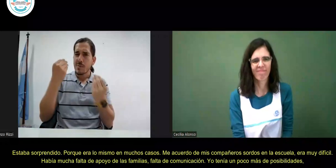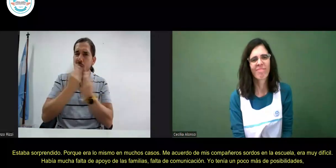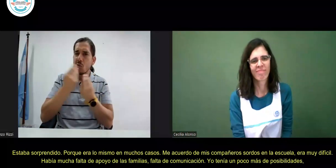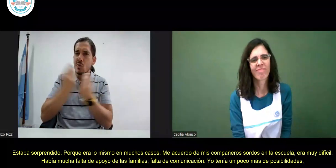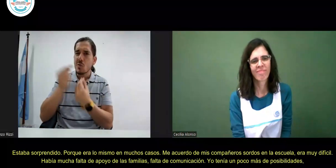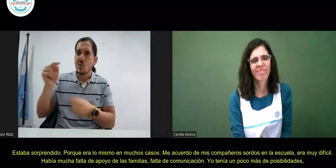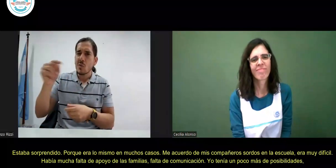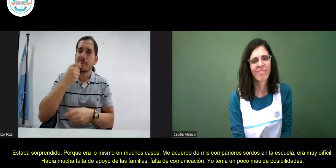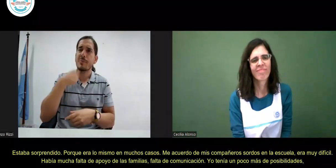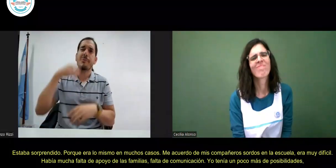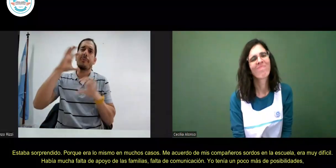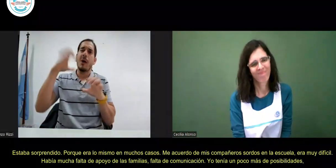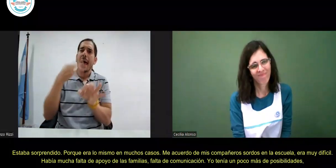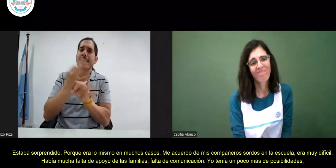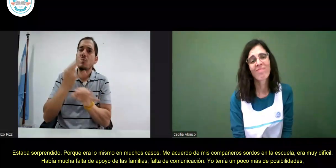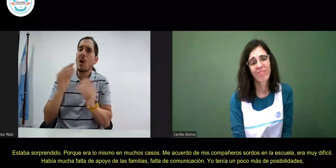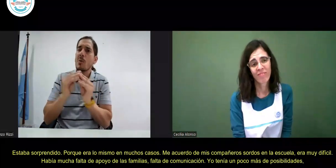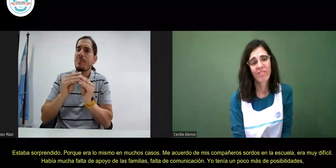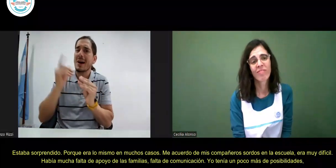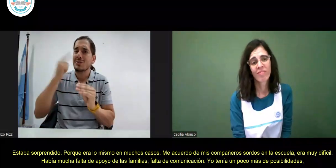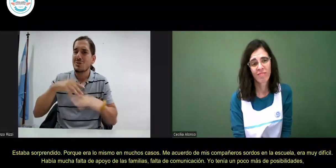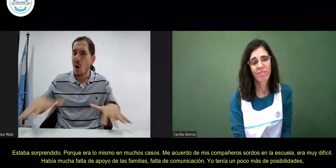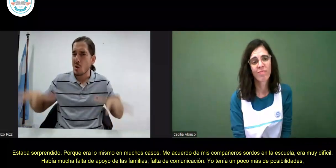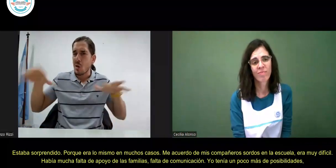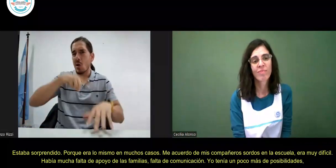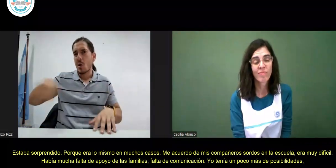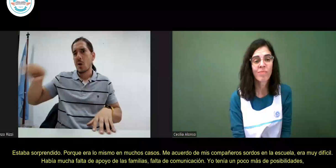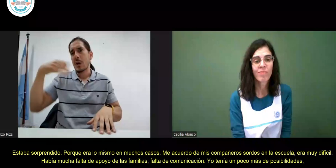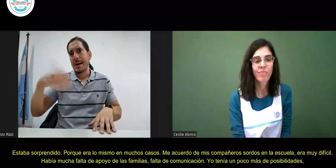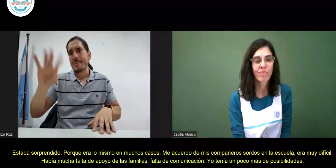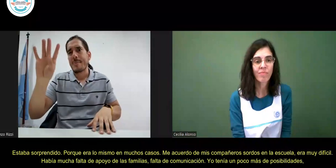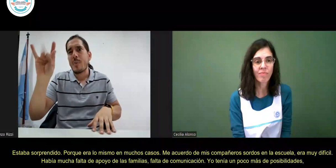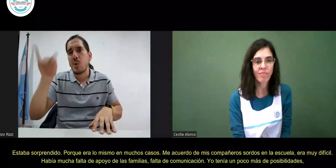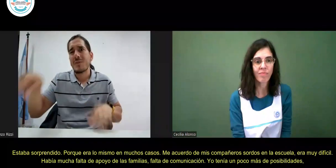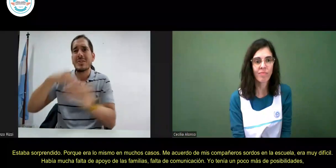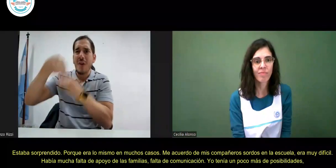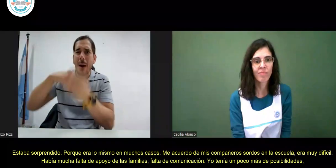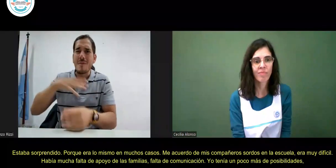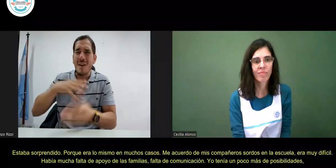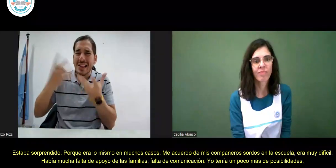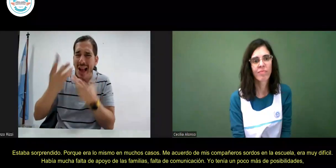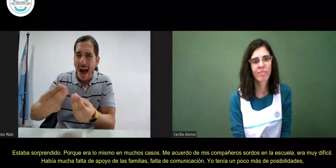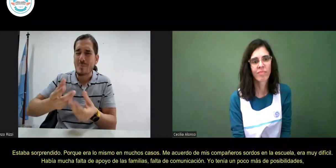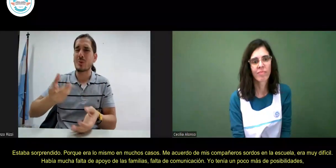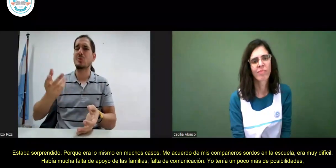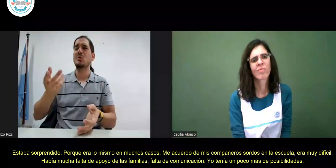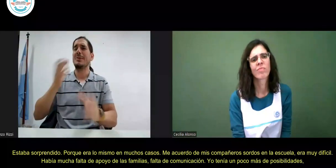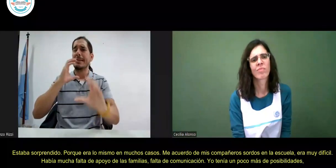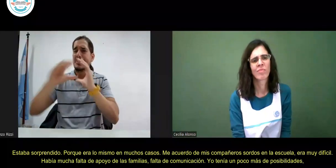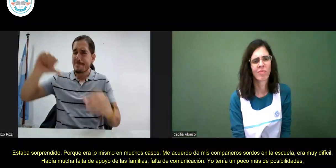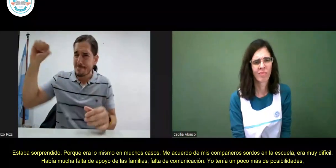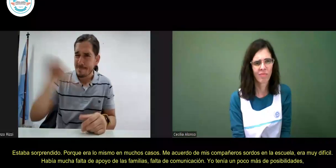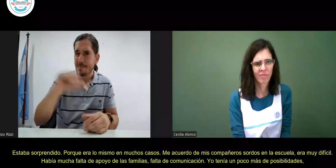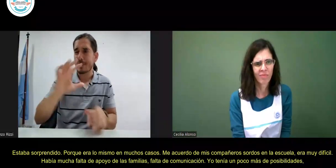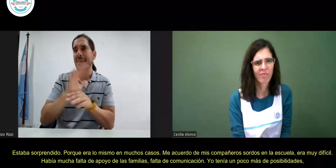Estaba sorprendido, porque era lo mismo en muchos casos. Me acuerdo de mis compañeros sordos en la escuela. Era muy difícil. Había mucha falta